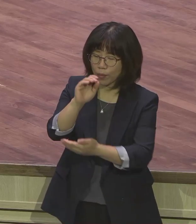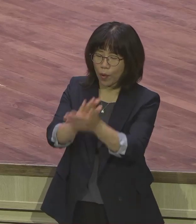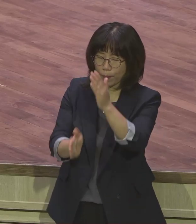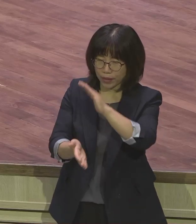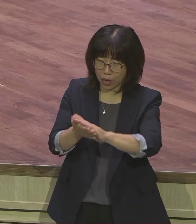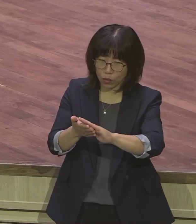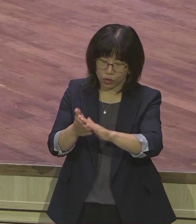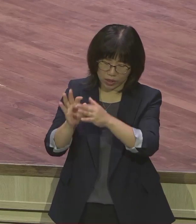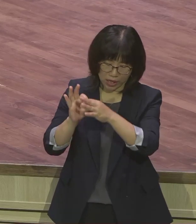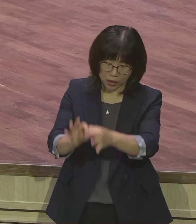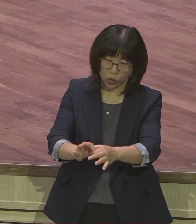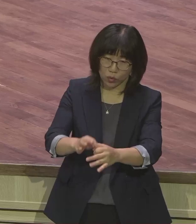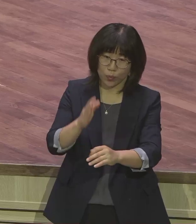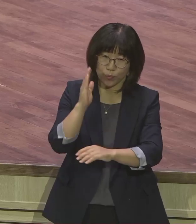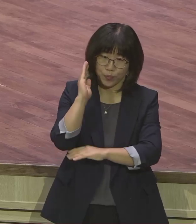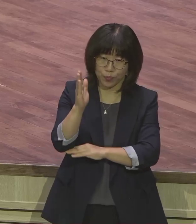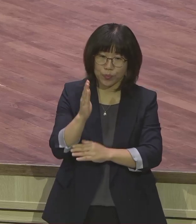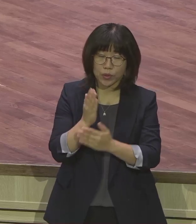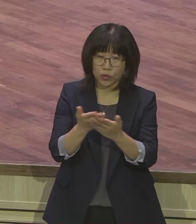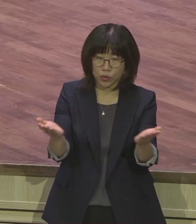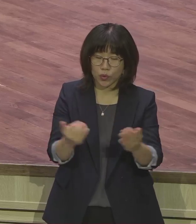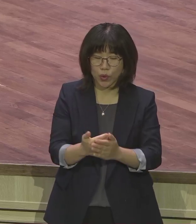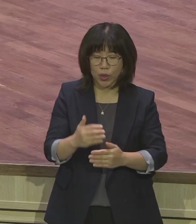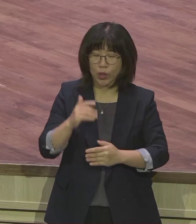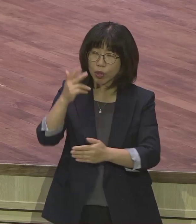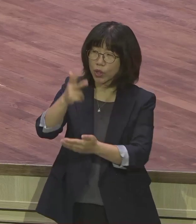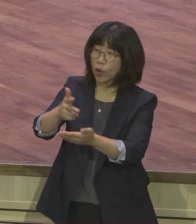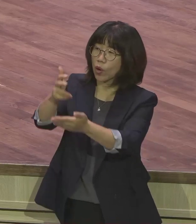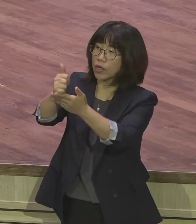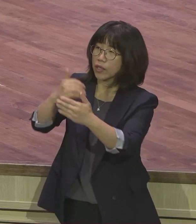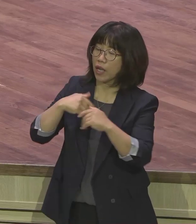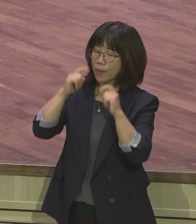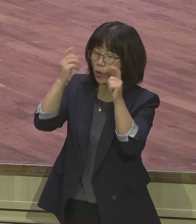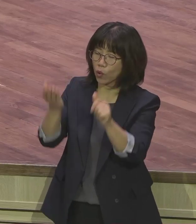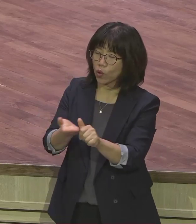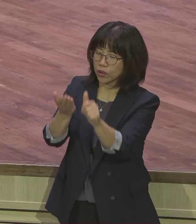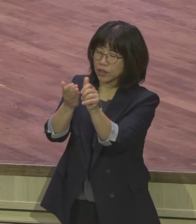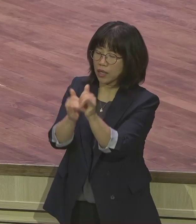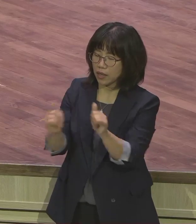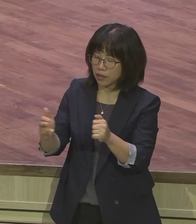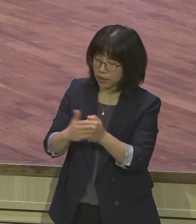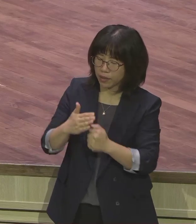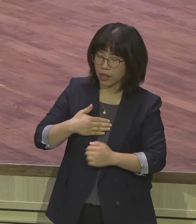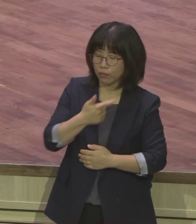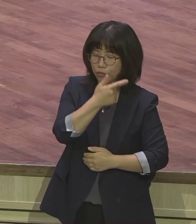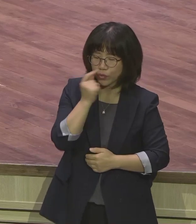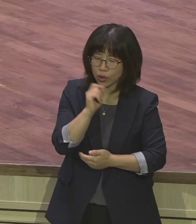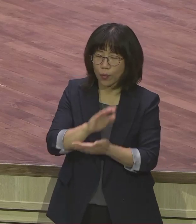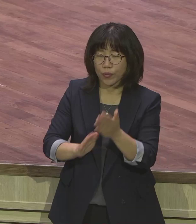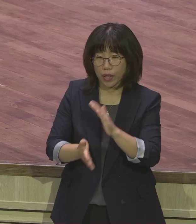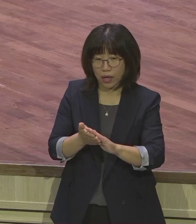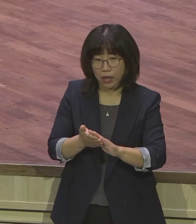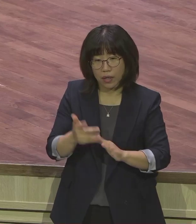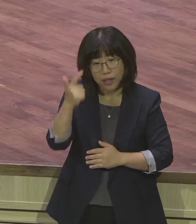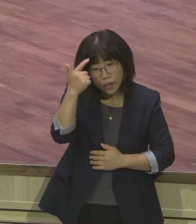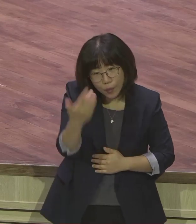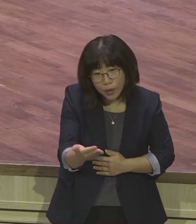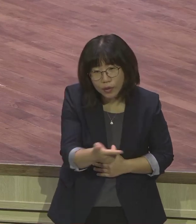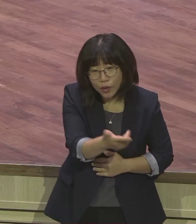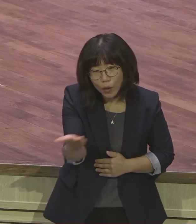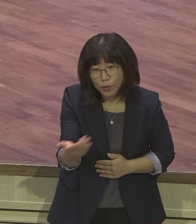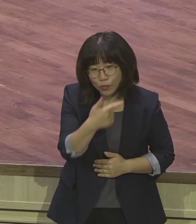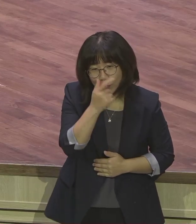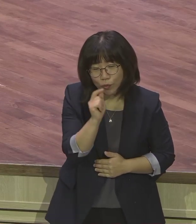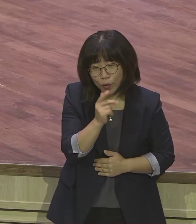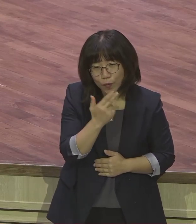강조하고 있어요 여호와는 나의 목자시니 내게 부족함이 없으리오다 물어봅시다 여러분 부족함이